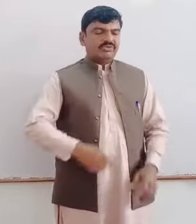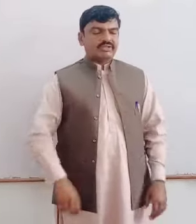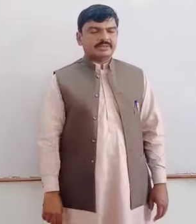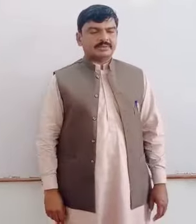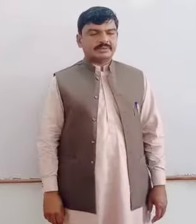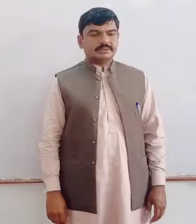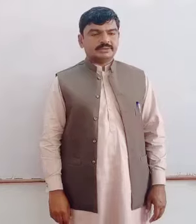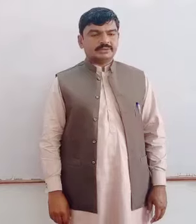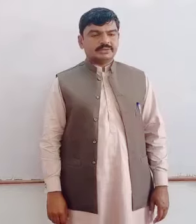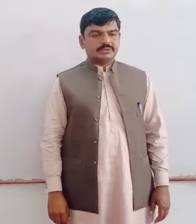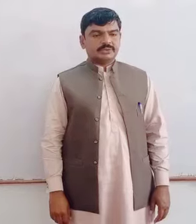नबूवत, मोमिन,